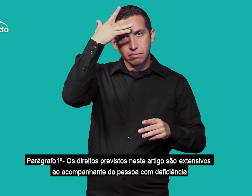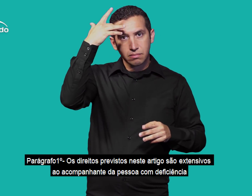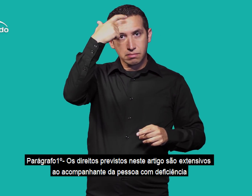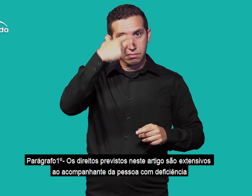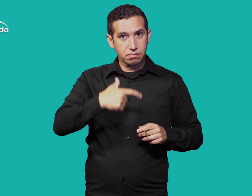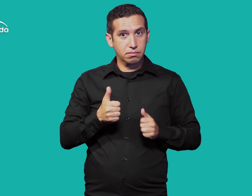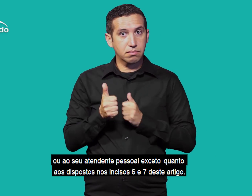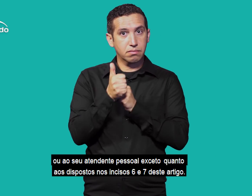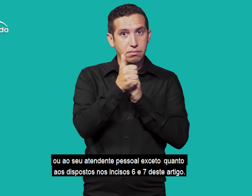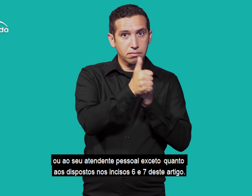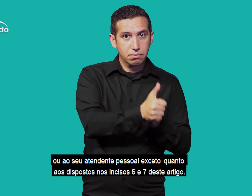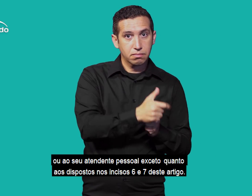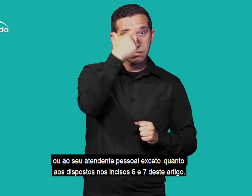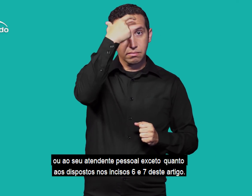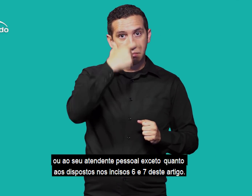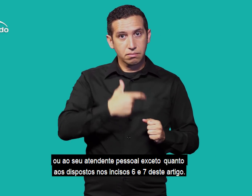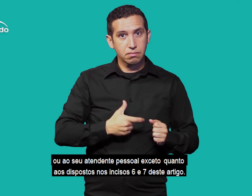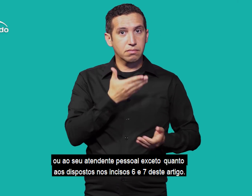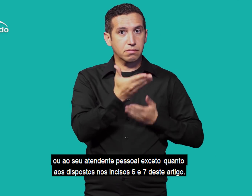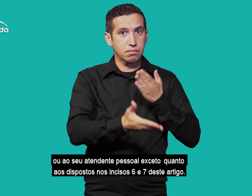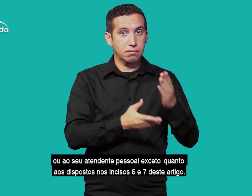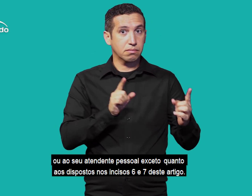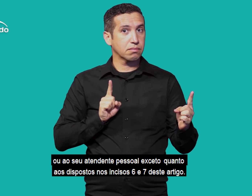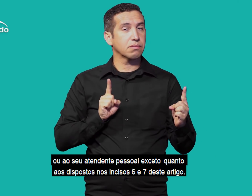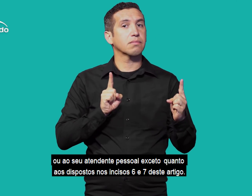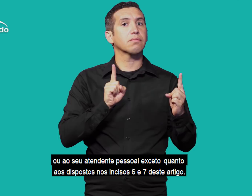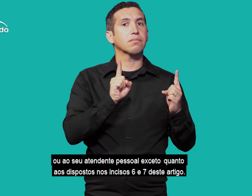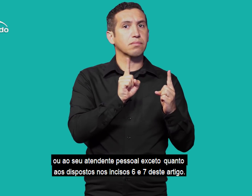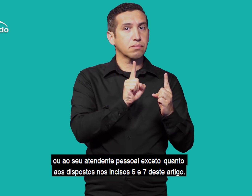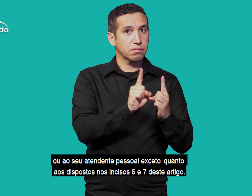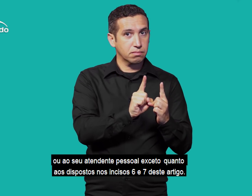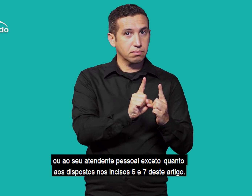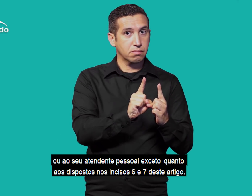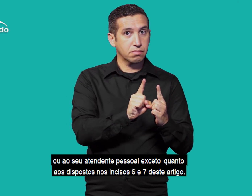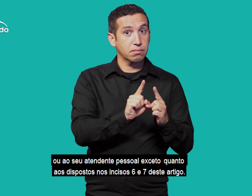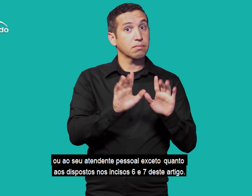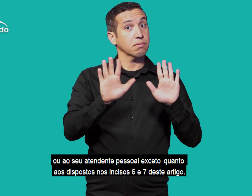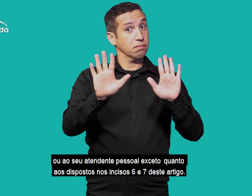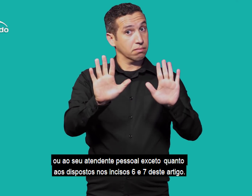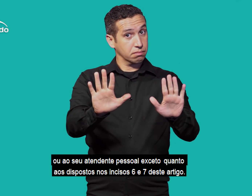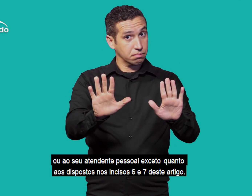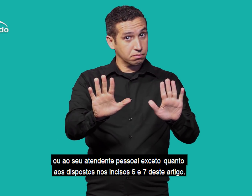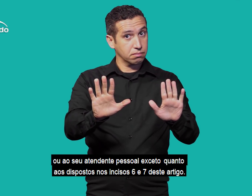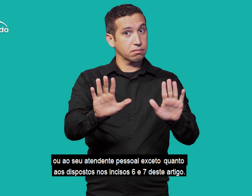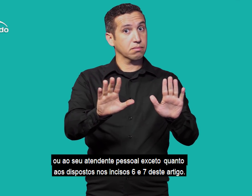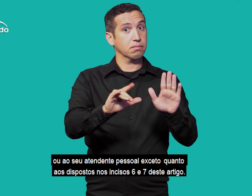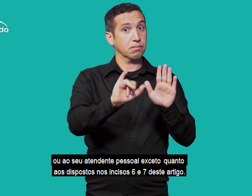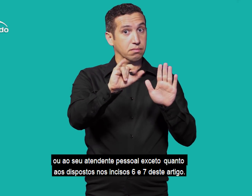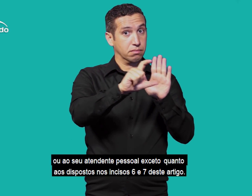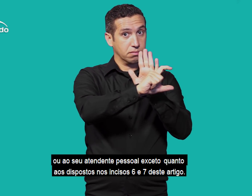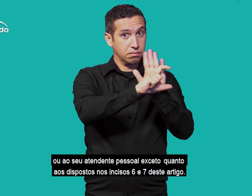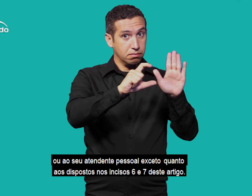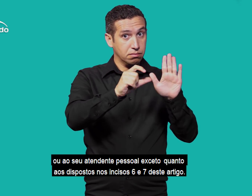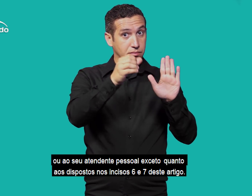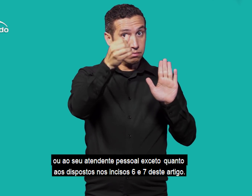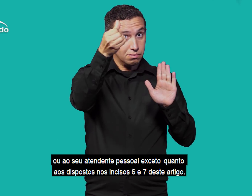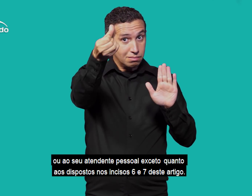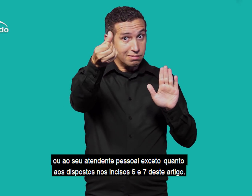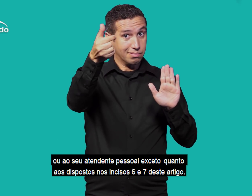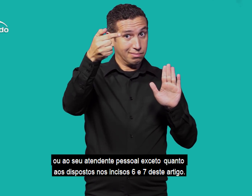ou ao seu atendente pessoal exceto quanto aos dispostos nos incisos 6